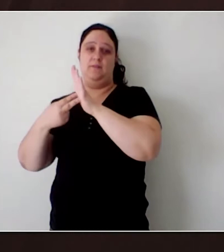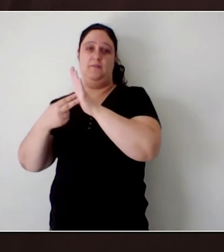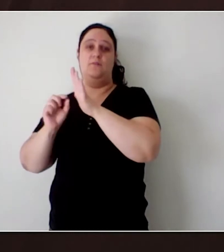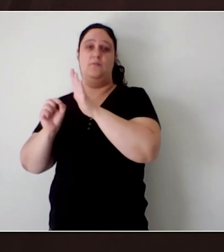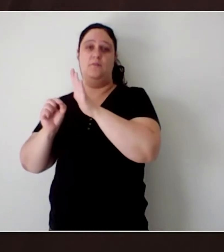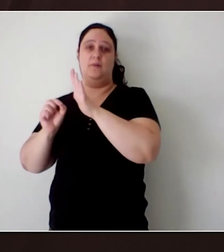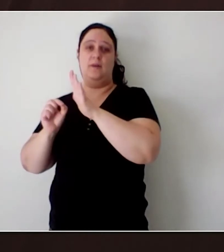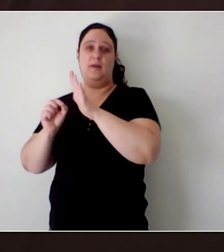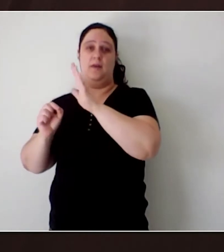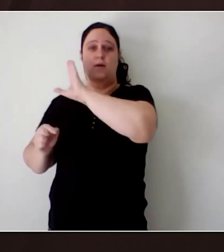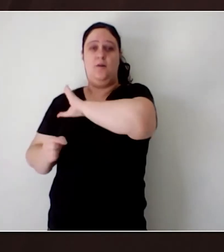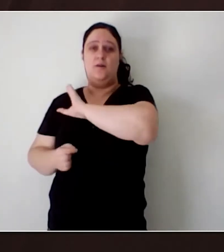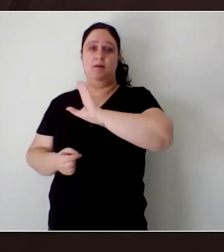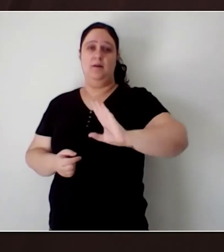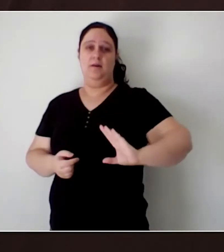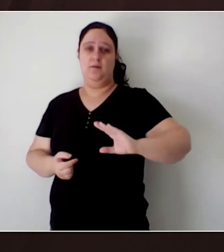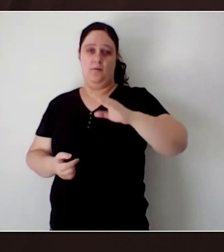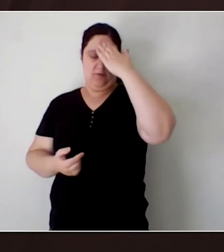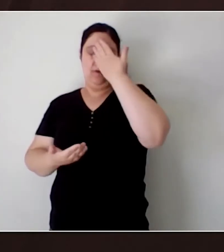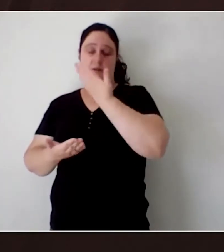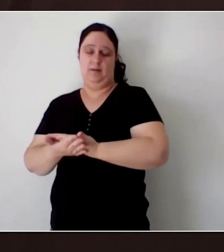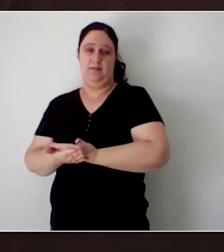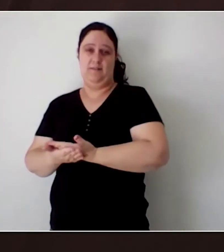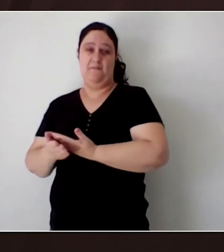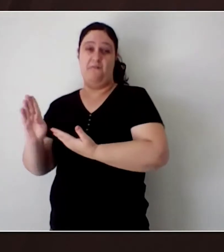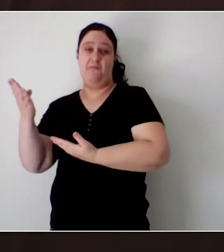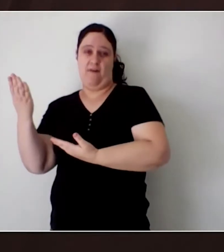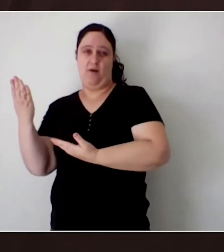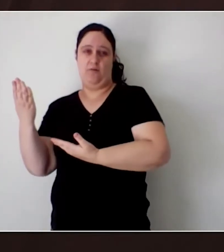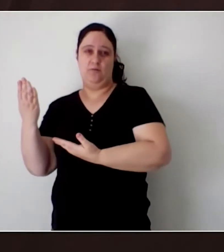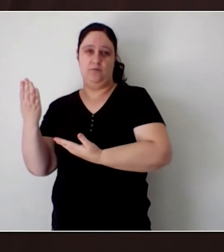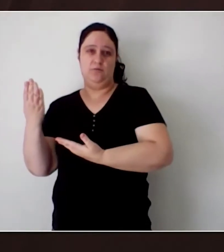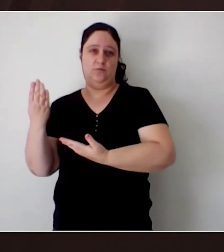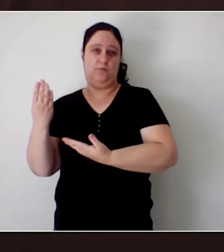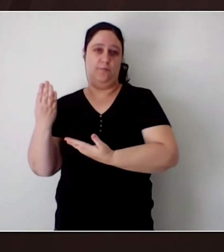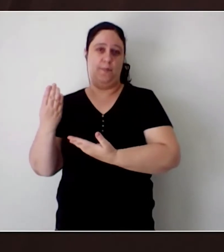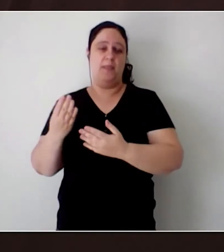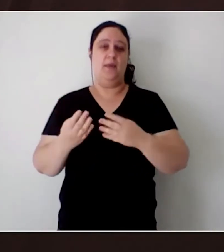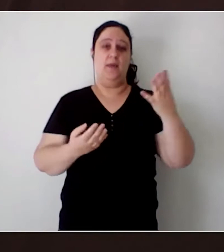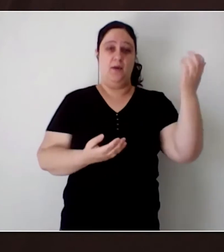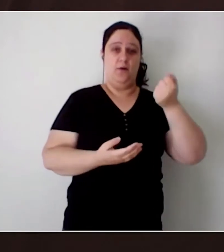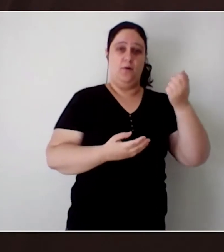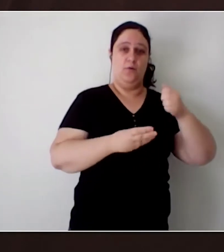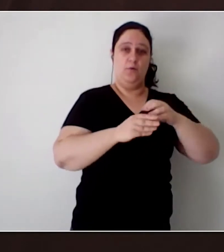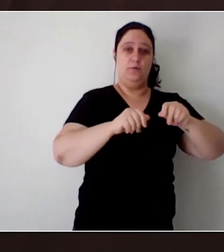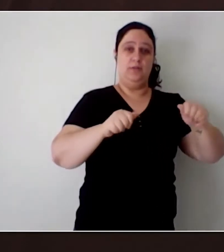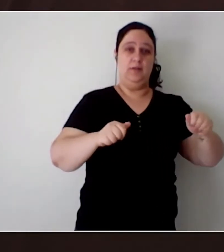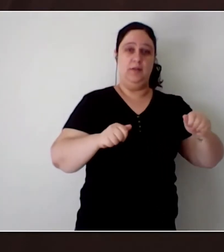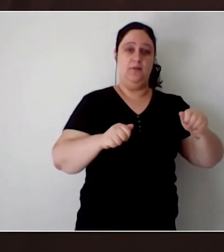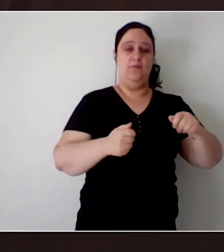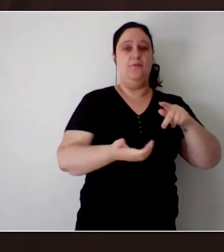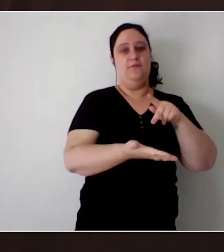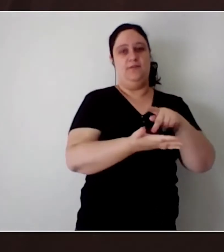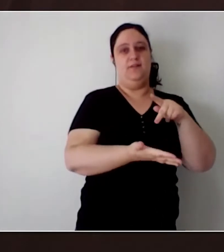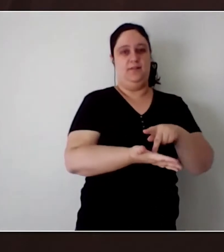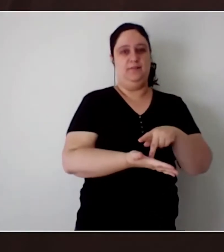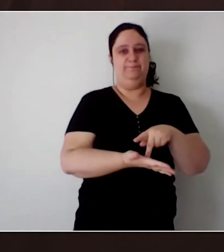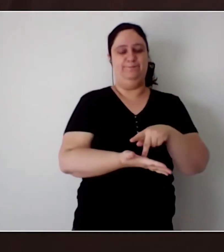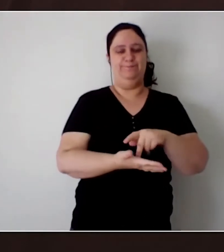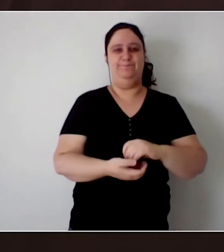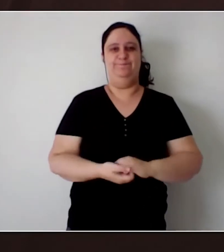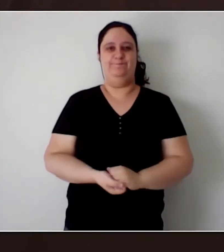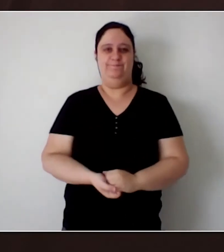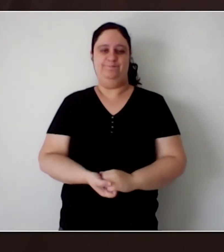Isso aqui nós aprendemos, não é isso? Um é falso, outro é verdadeiro.